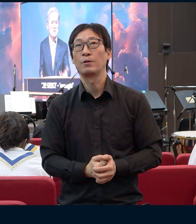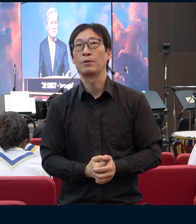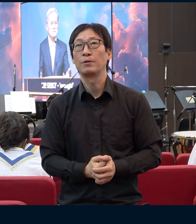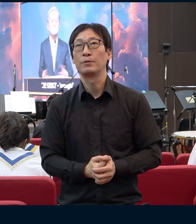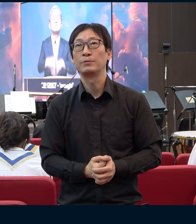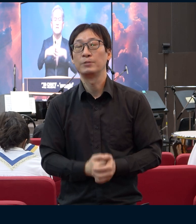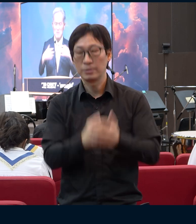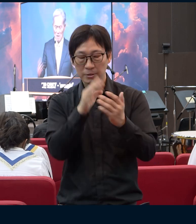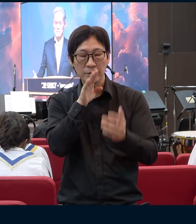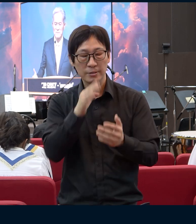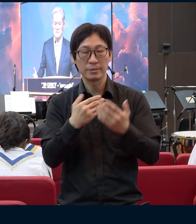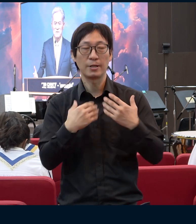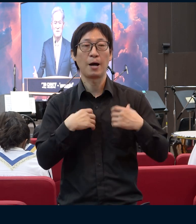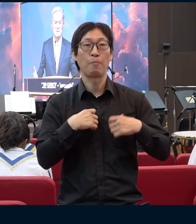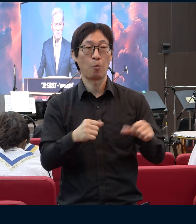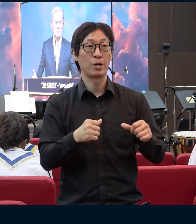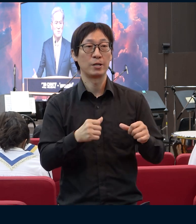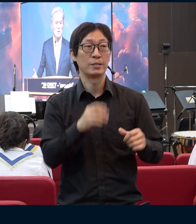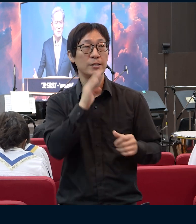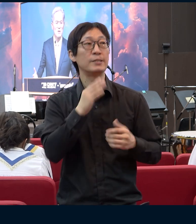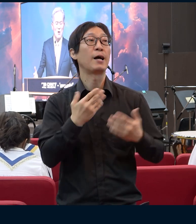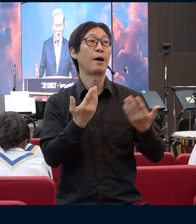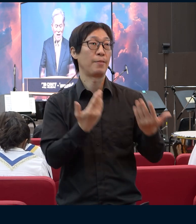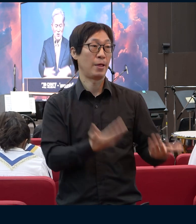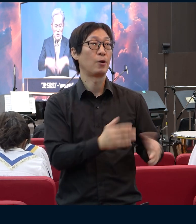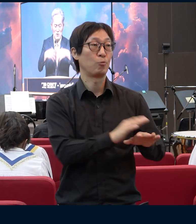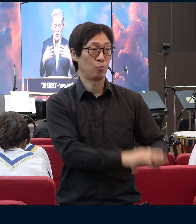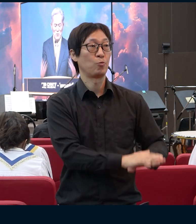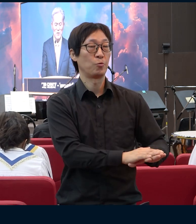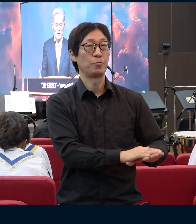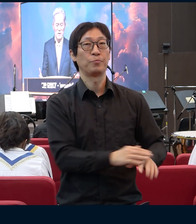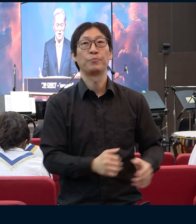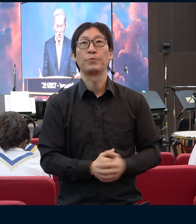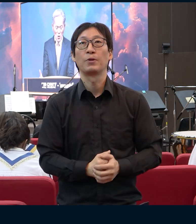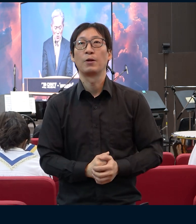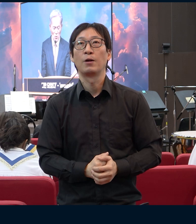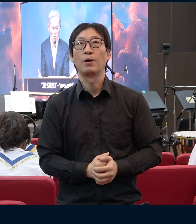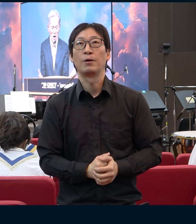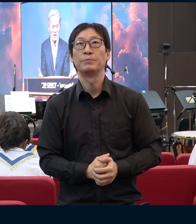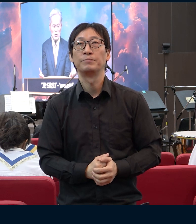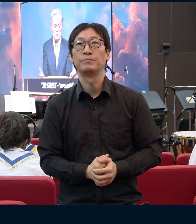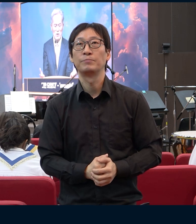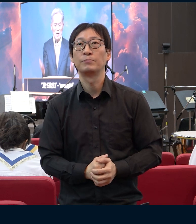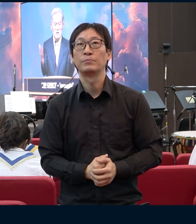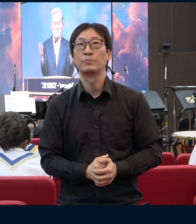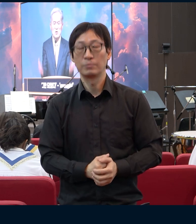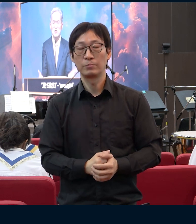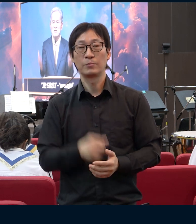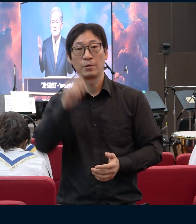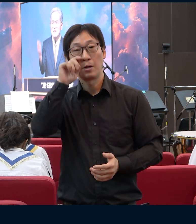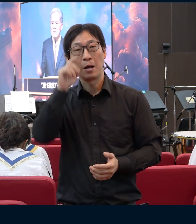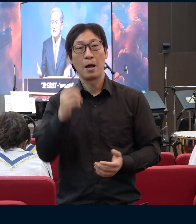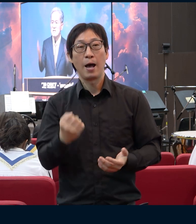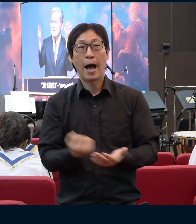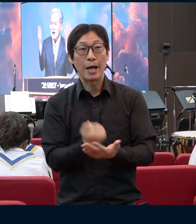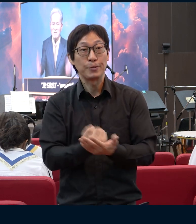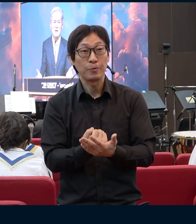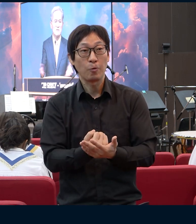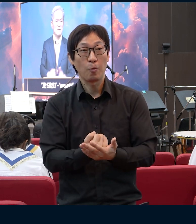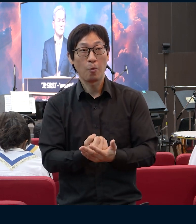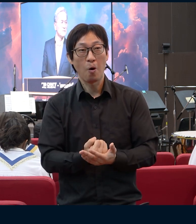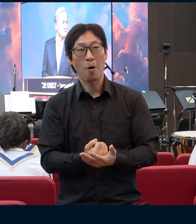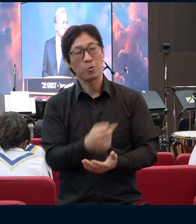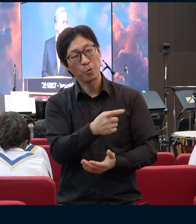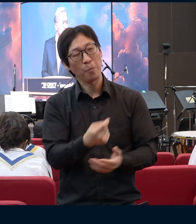완전히 내려놓은 겁니다. enough, 느낌표. 완전히 내려놓은 거예요. 결코 아쉬움이나 미련이